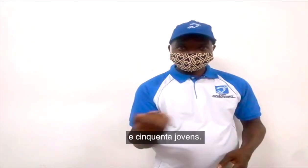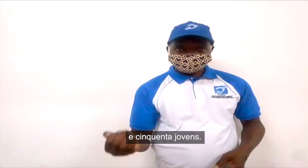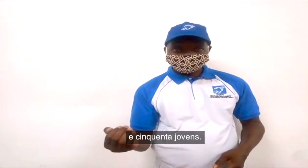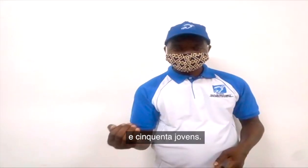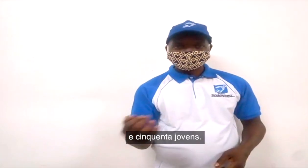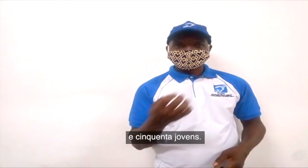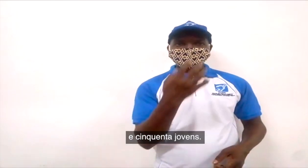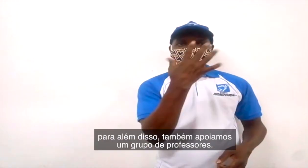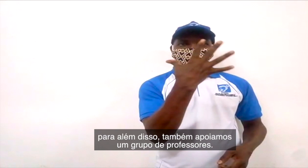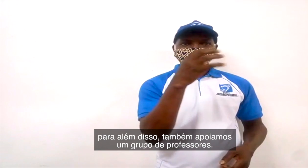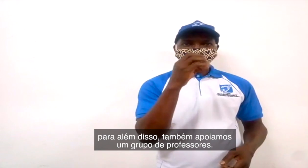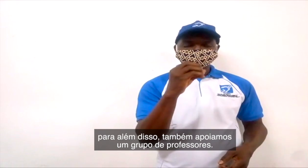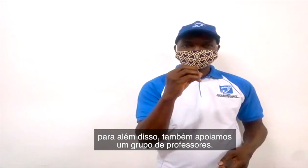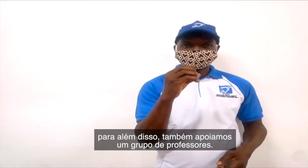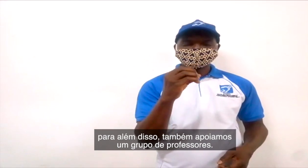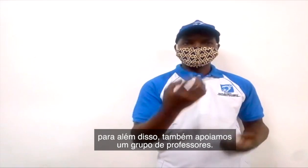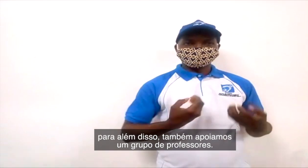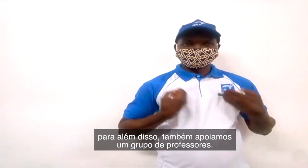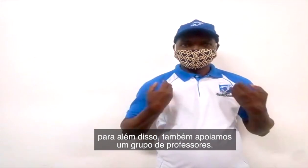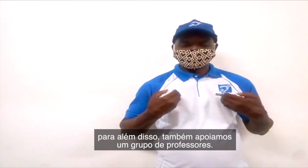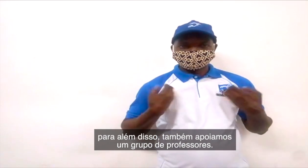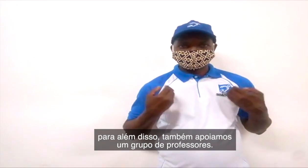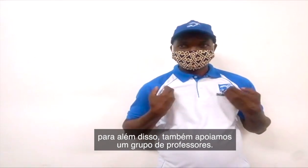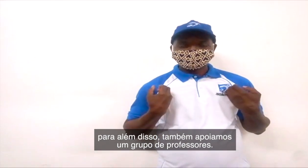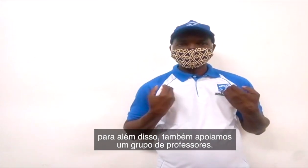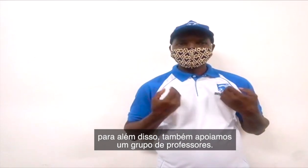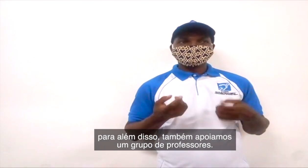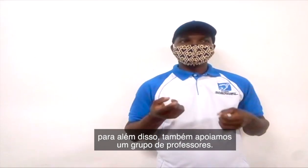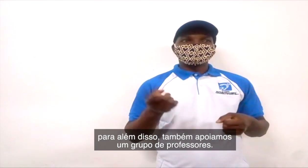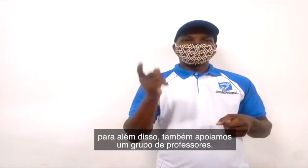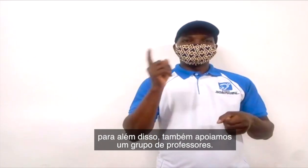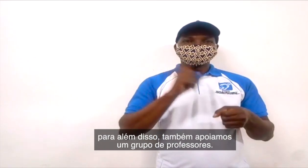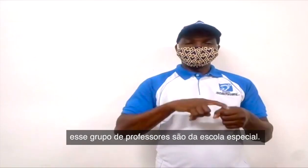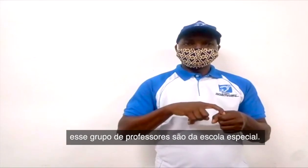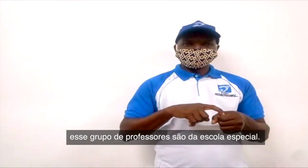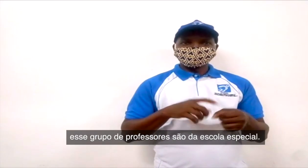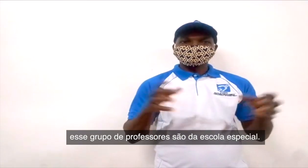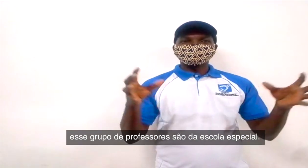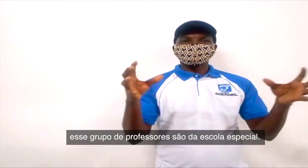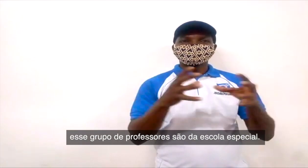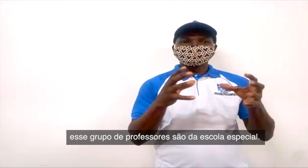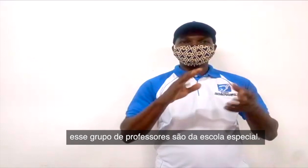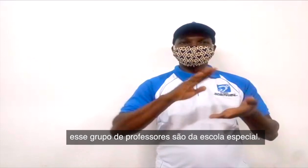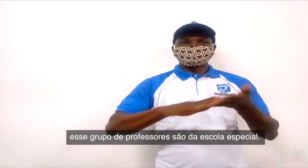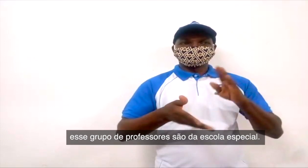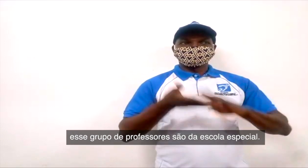jovens. Para além disso, também apoiamos um grupo de professores. Este grupo de professores são da escola